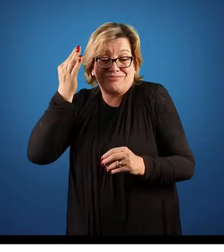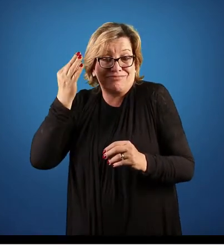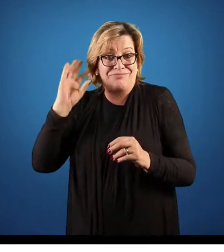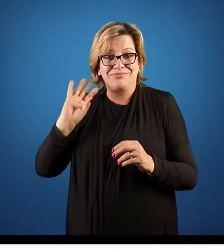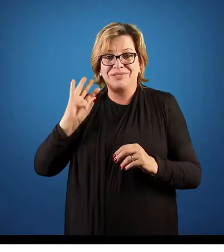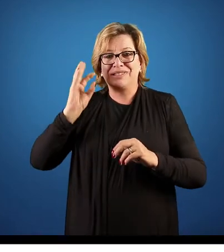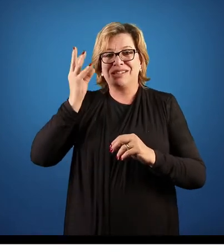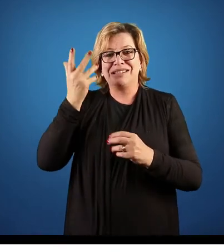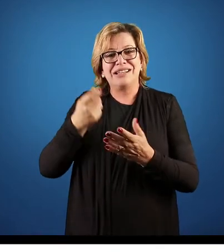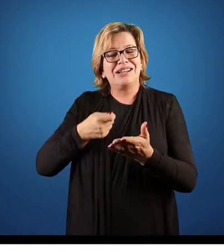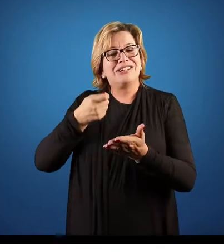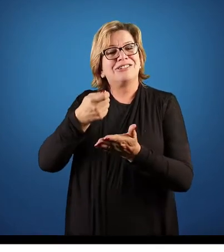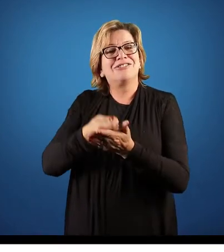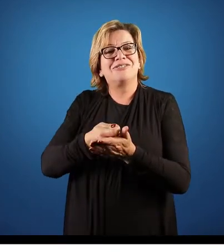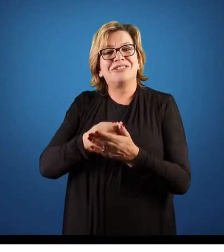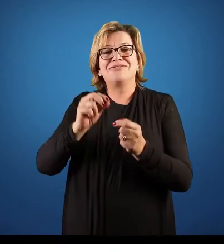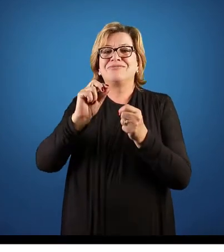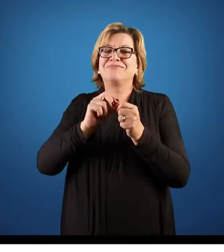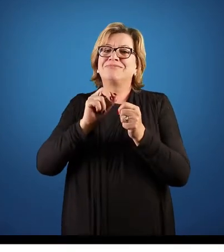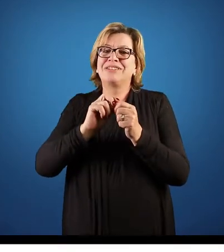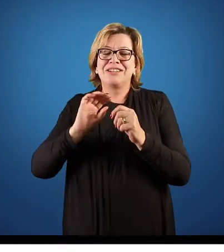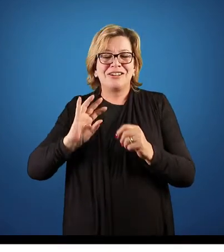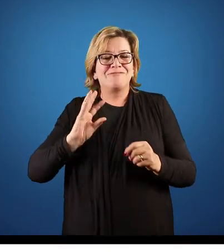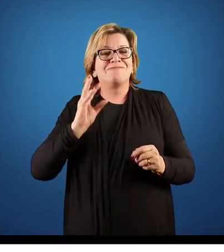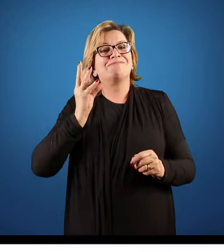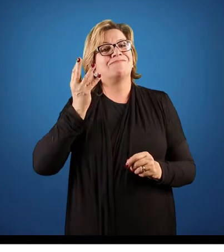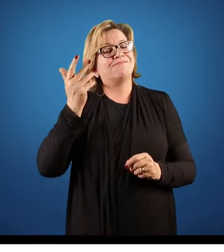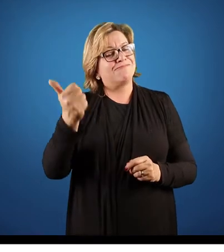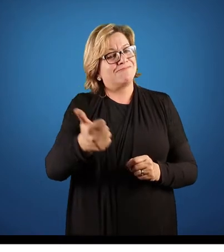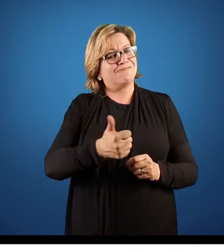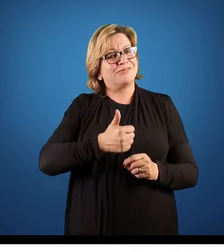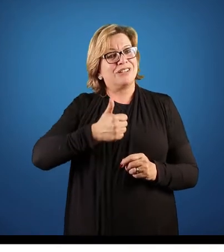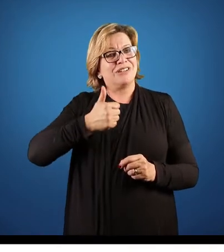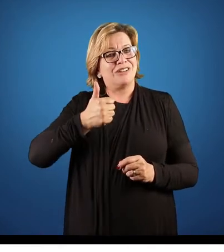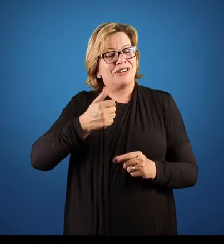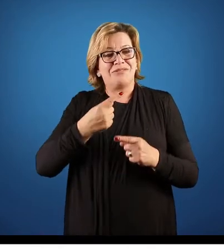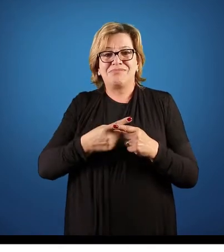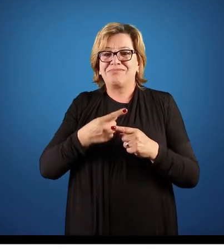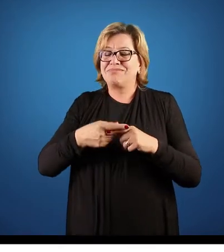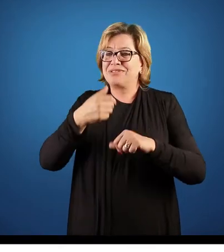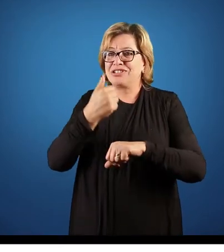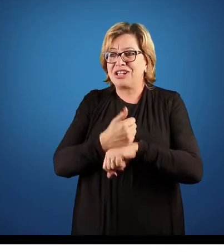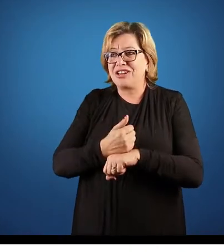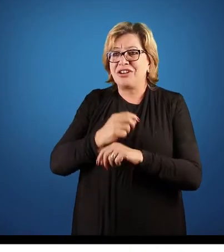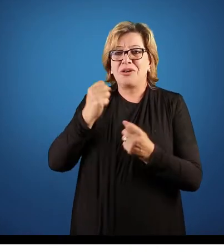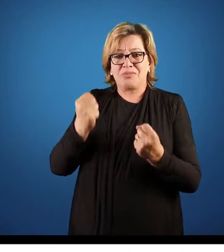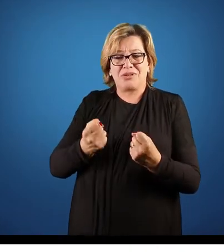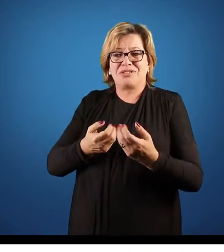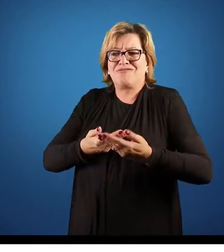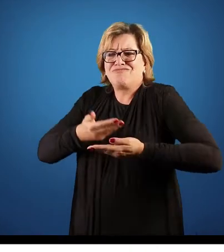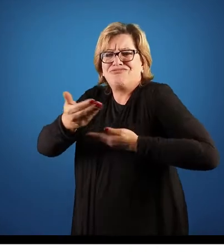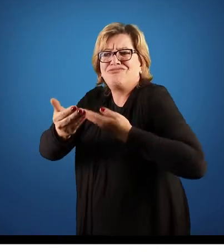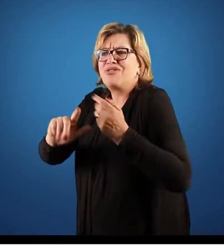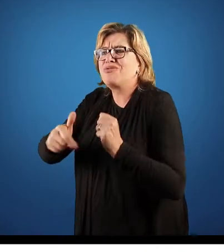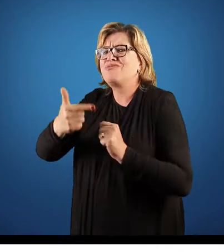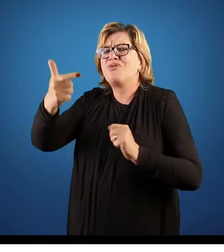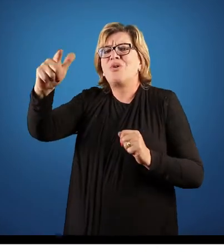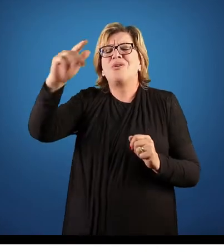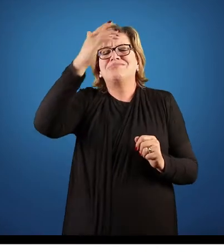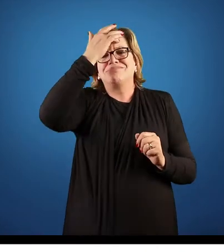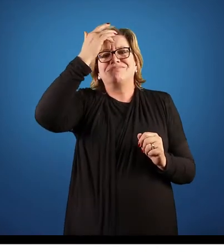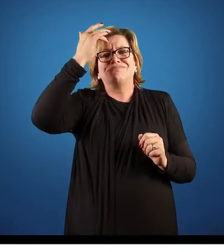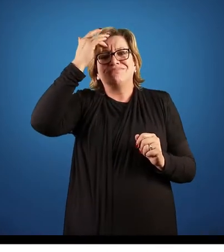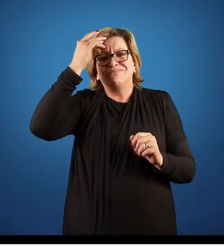e faria com que as coisas corressem uma forma melhor para gente pode estar fazendo outra coisa pode estar negociando com o fornecedor pode estar é